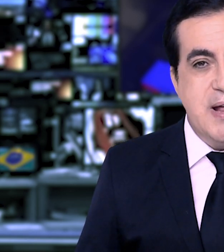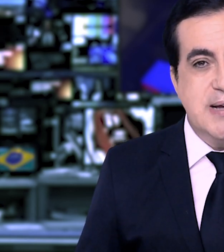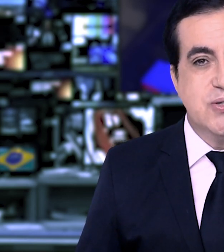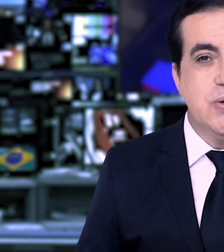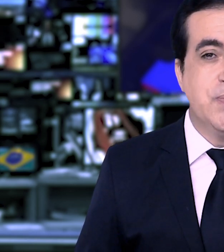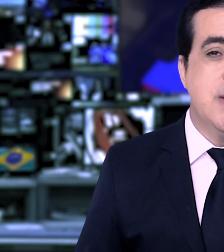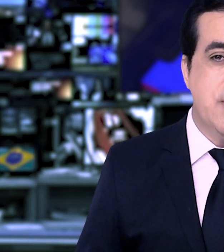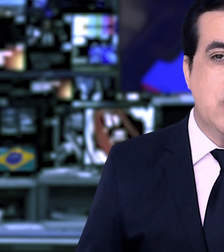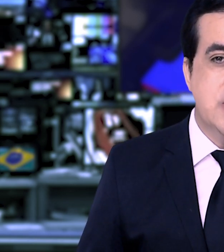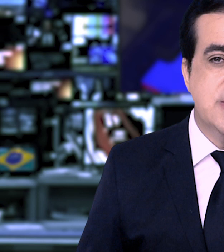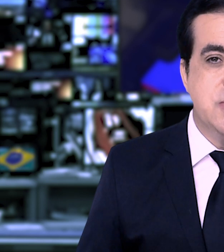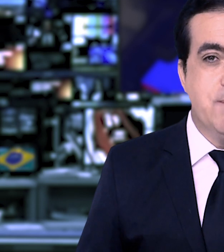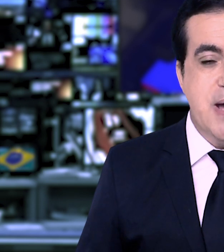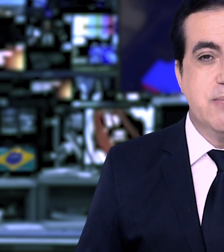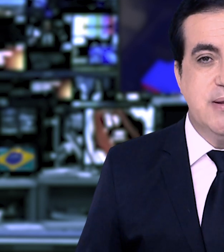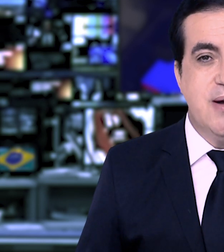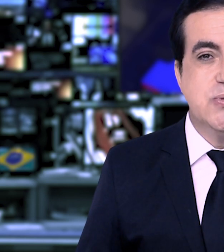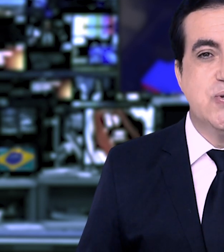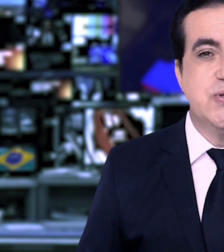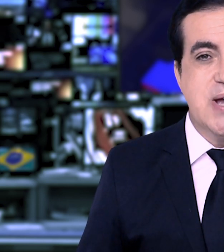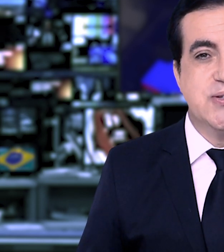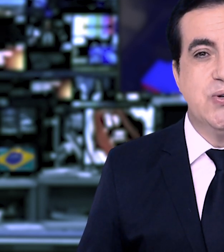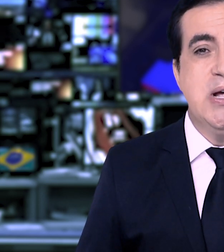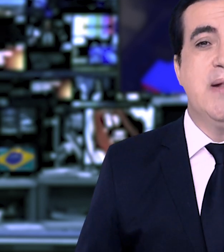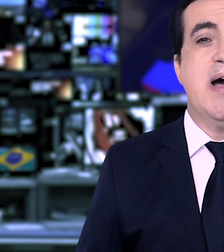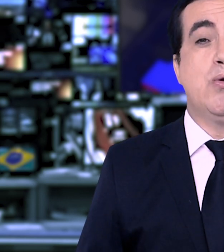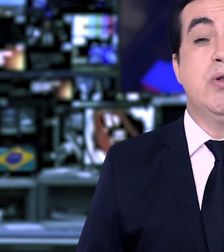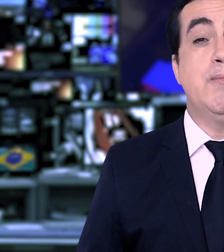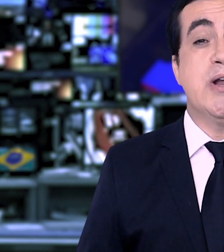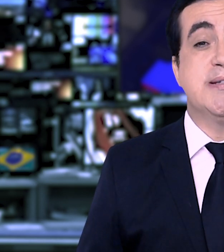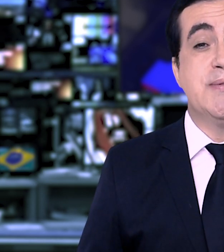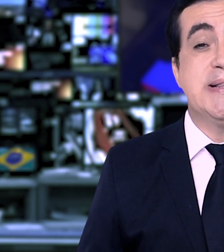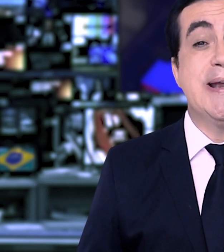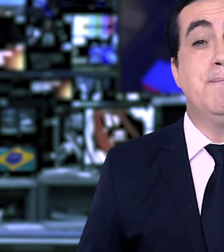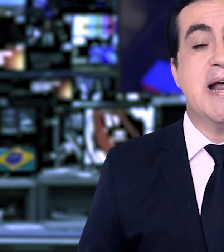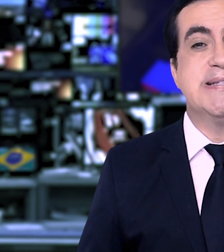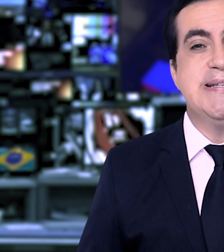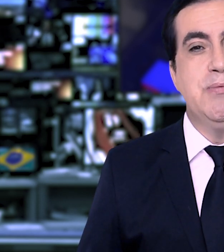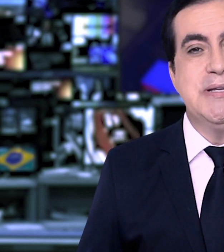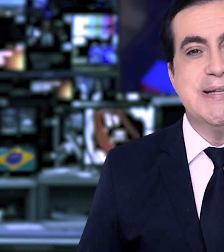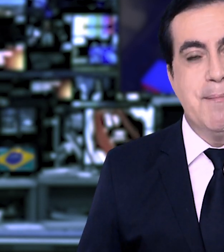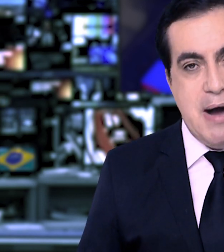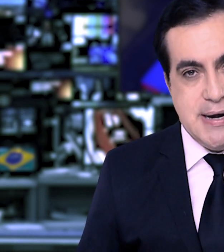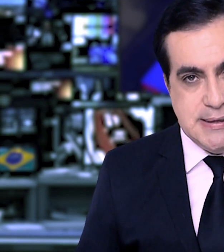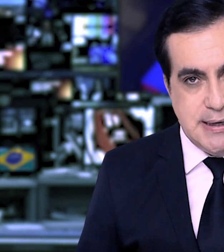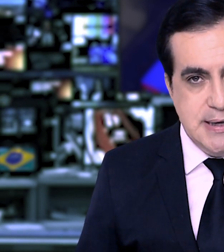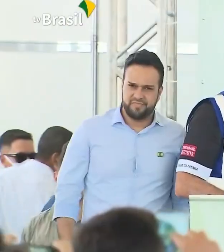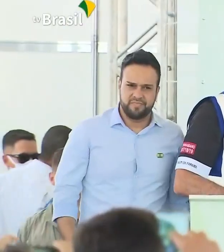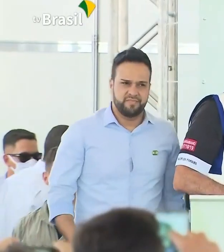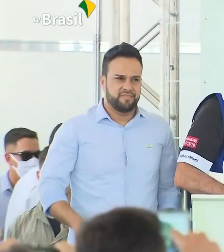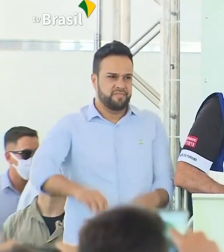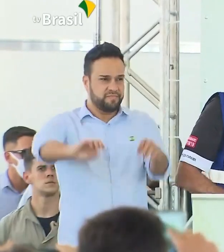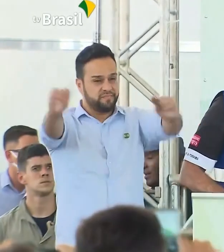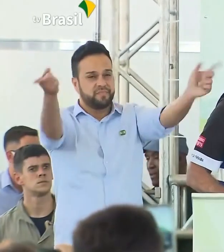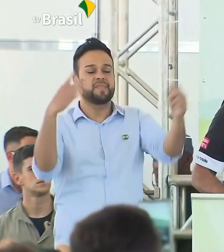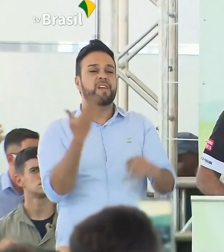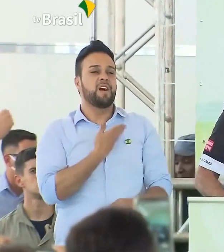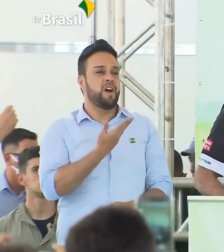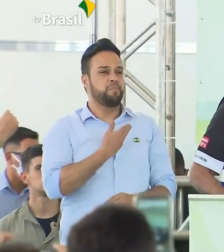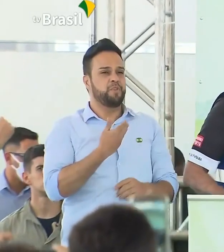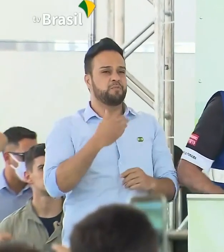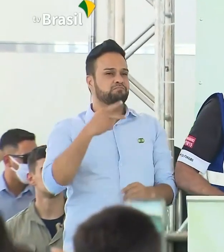o complexo, também conheceu de perto, então, o sucesso da colaboração entre Brasil e Dinamarca. Amigos da